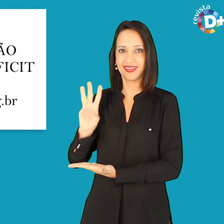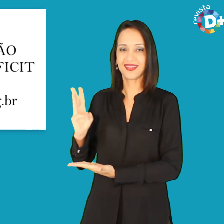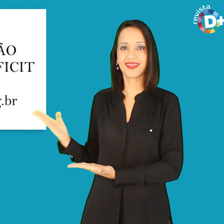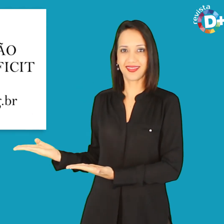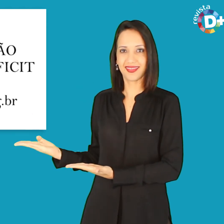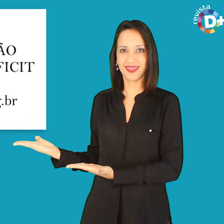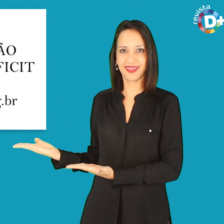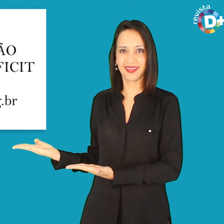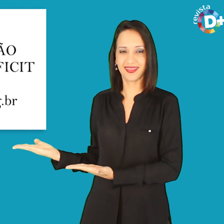tdh.org.br.